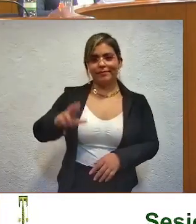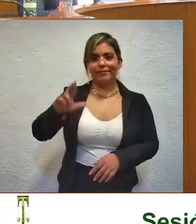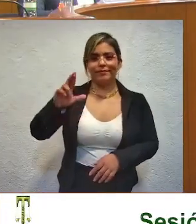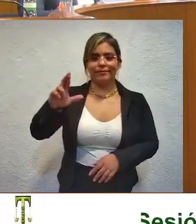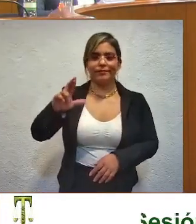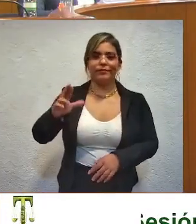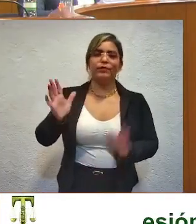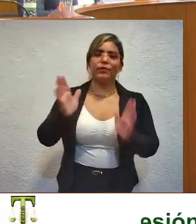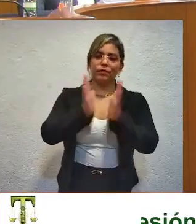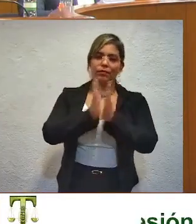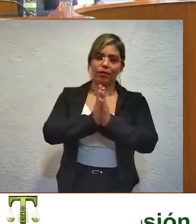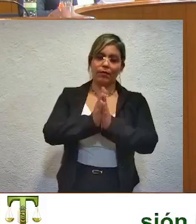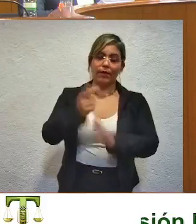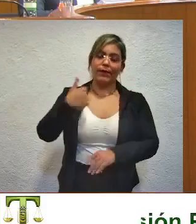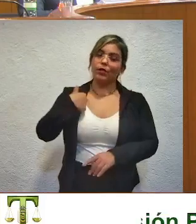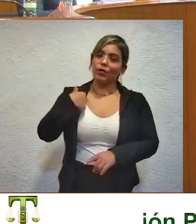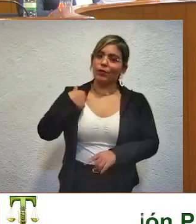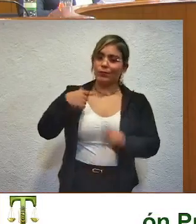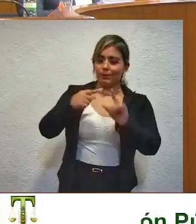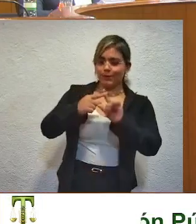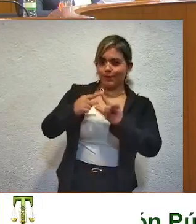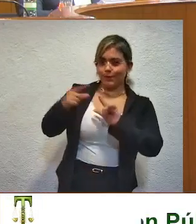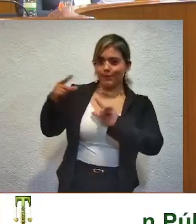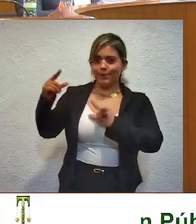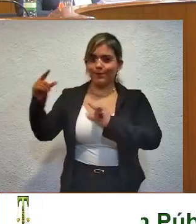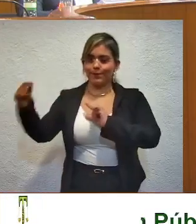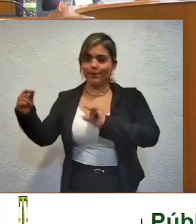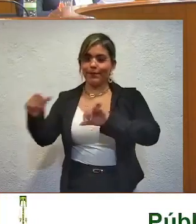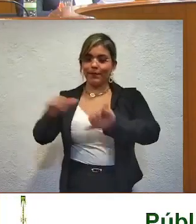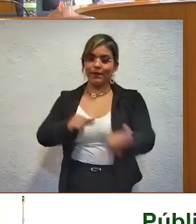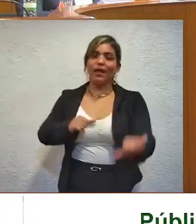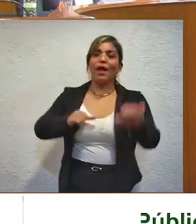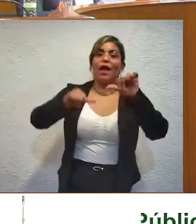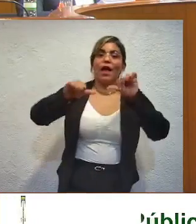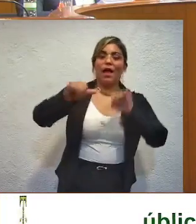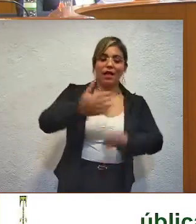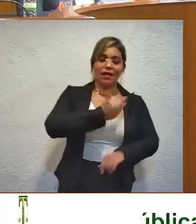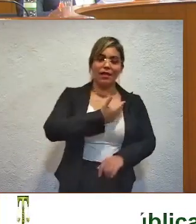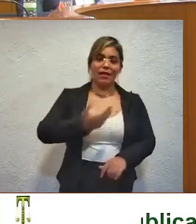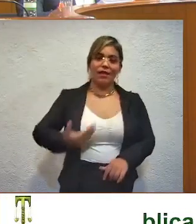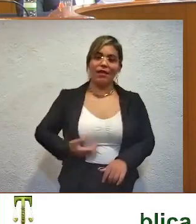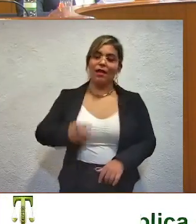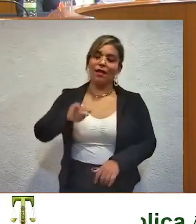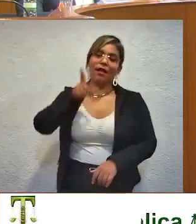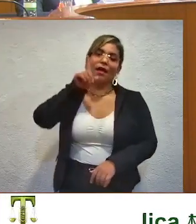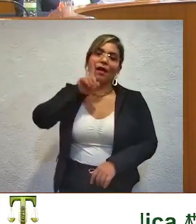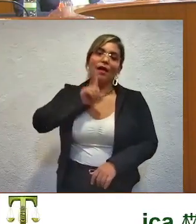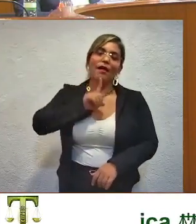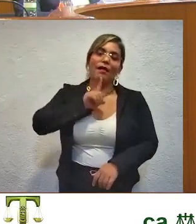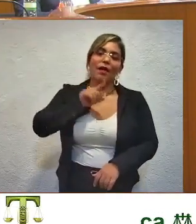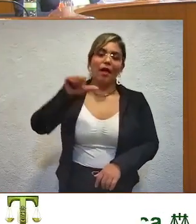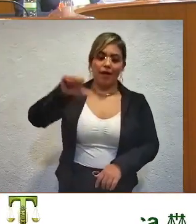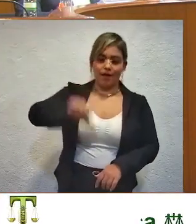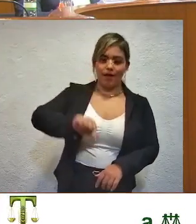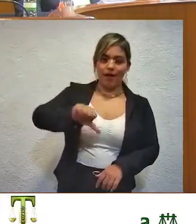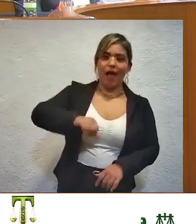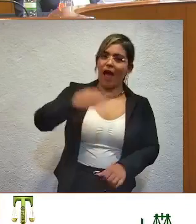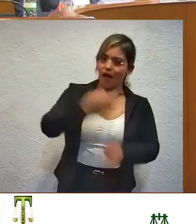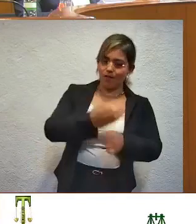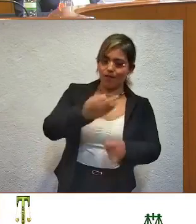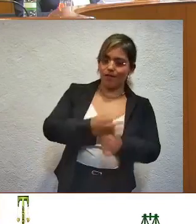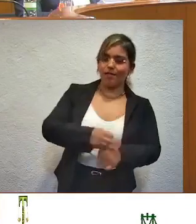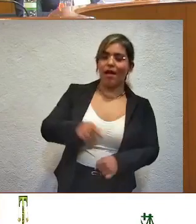ello que será resuelto sin mi presencia y para tal efecto fungirá como presidenta de este cuerpo colegiado a partir de este momento